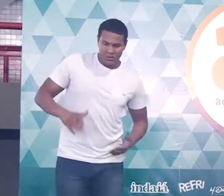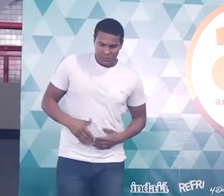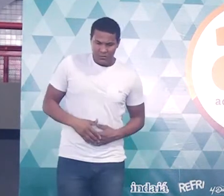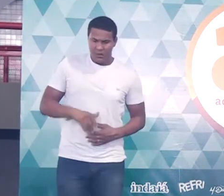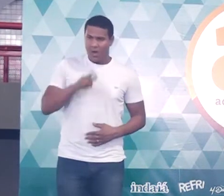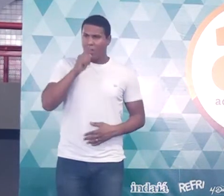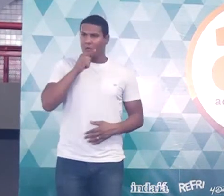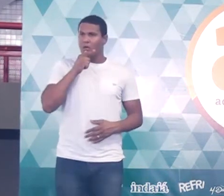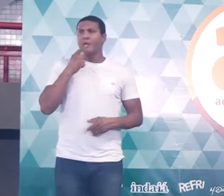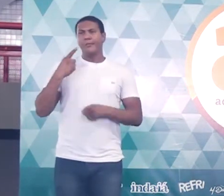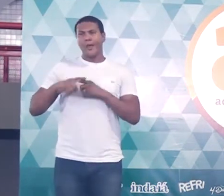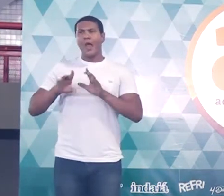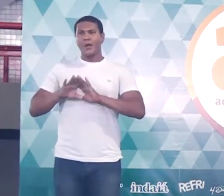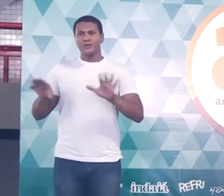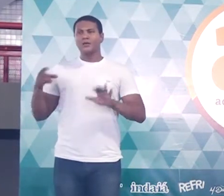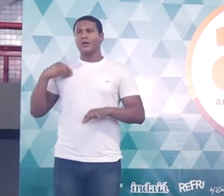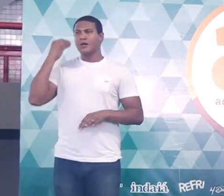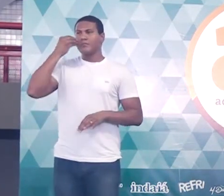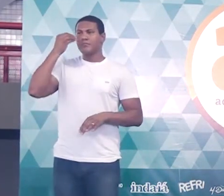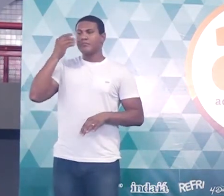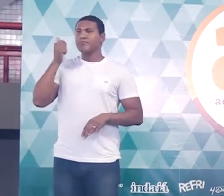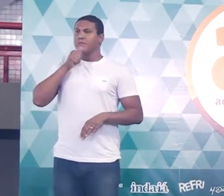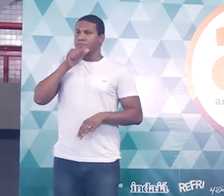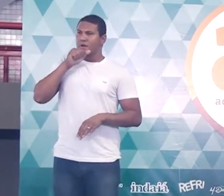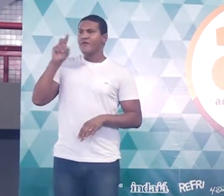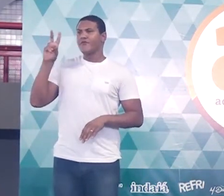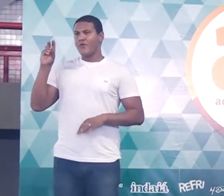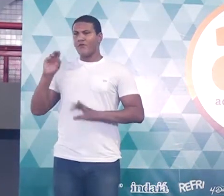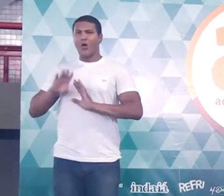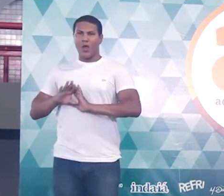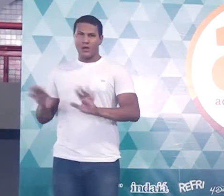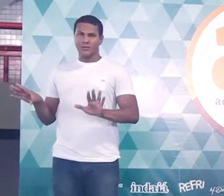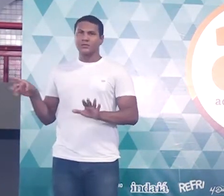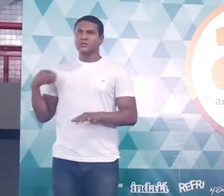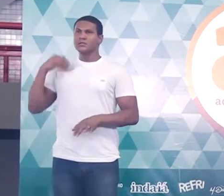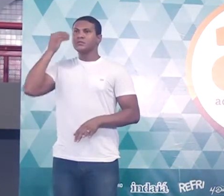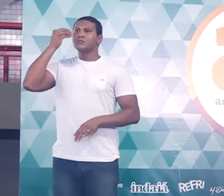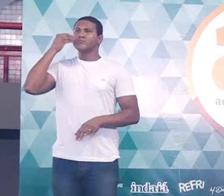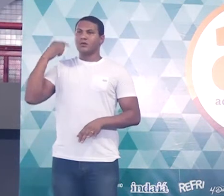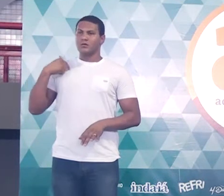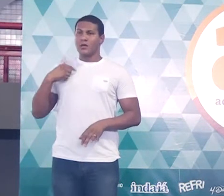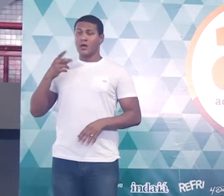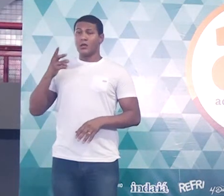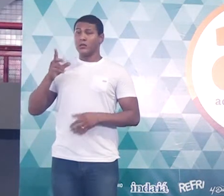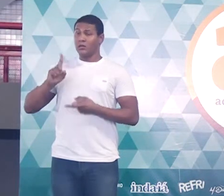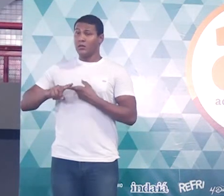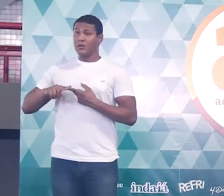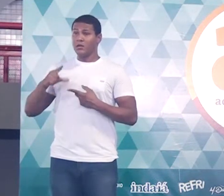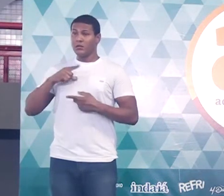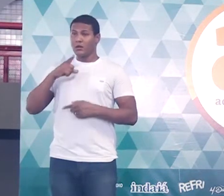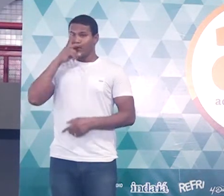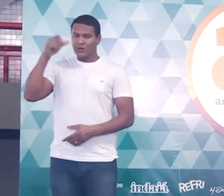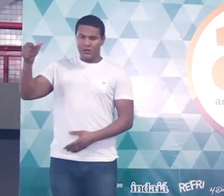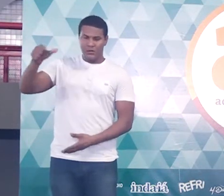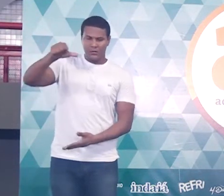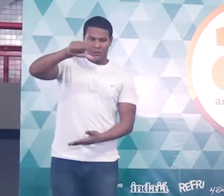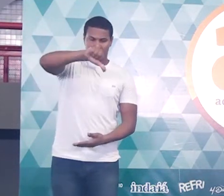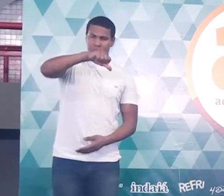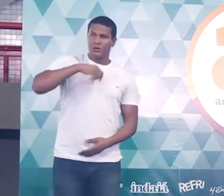foi experimento da minha avó e da minha mãe. Aí ela joga até querosene, porque eu tinha problema de asma, querosene eu